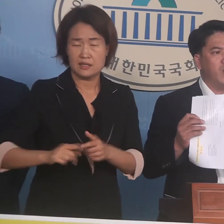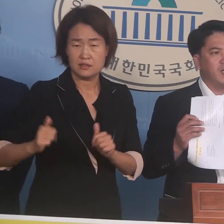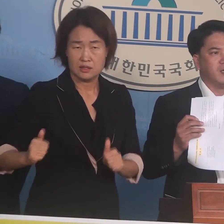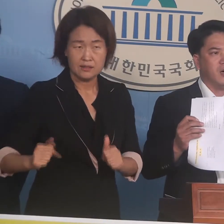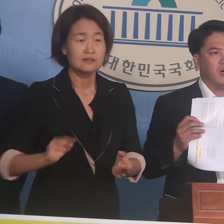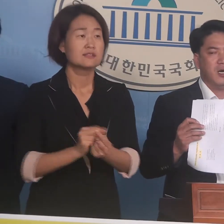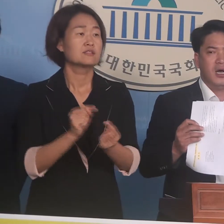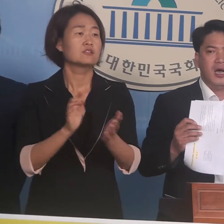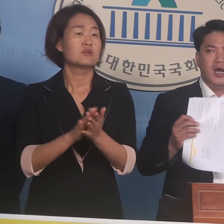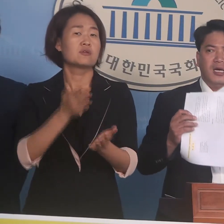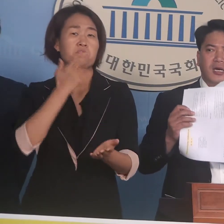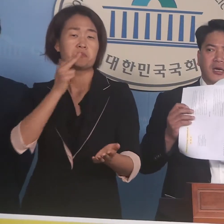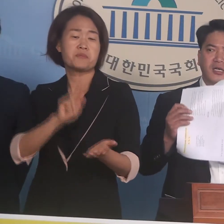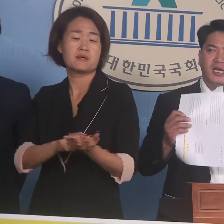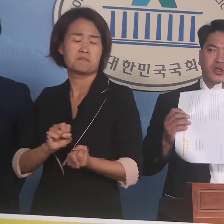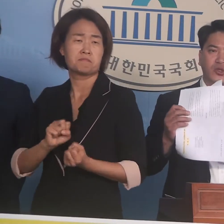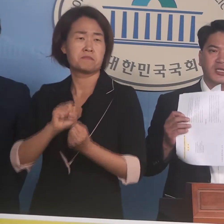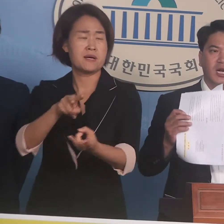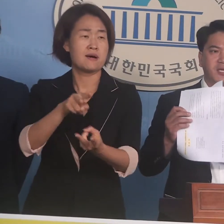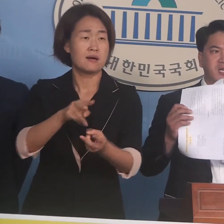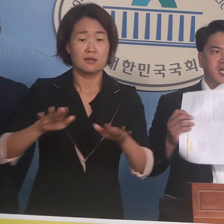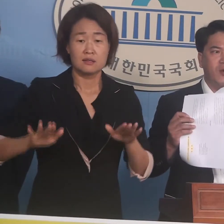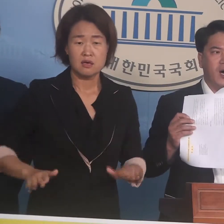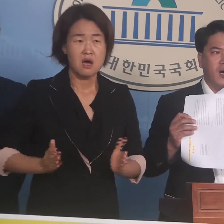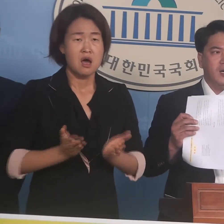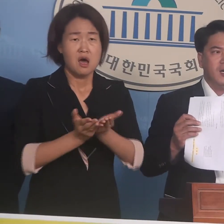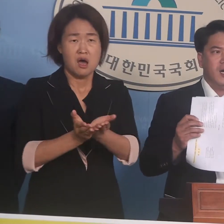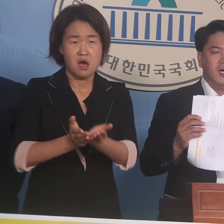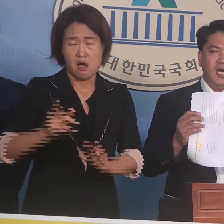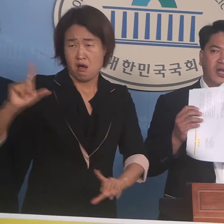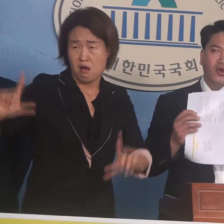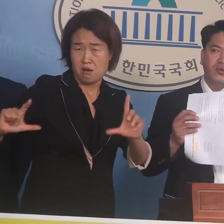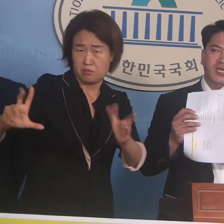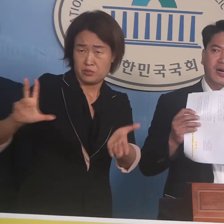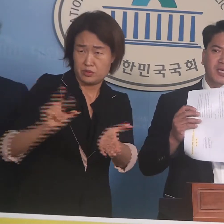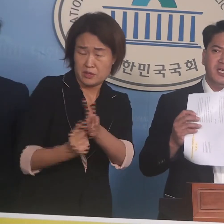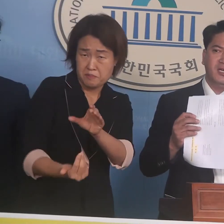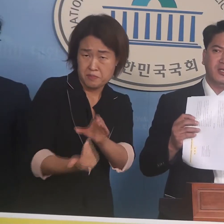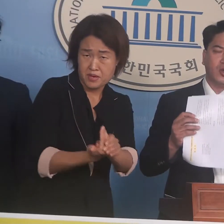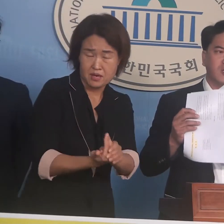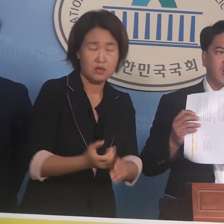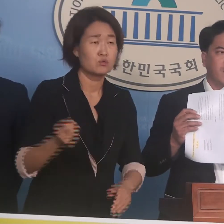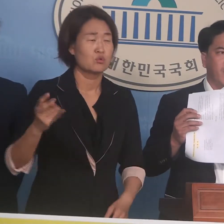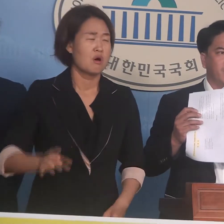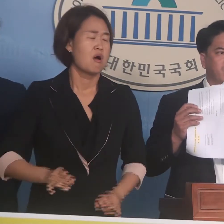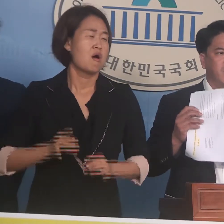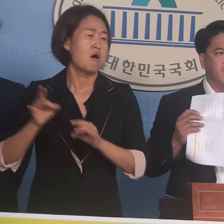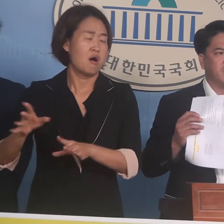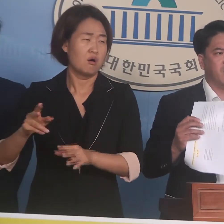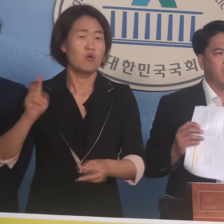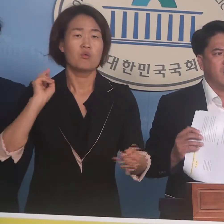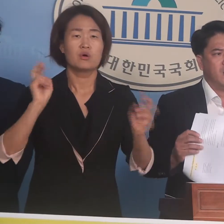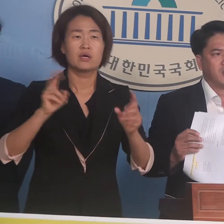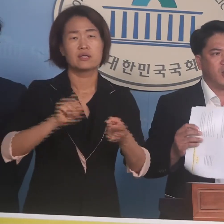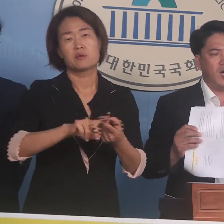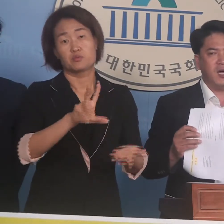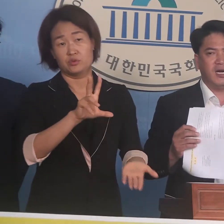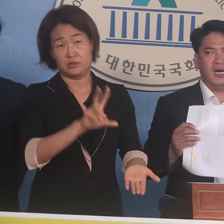직접 발송하여서 현재 조선산업의 실태와 이 하도급 문제가 미치는 조선산업의 문제에